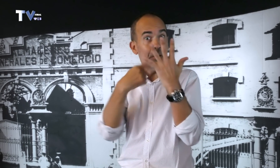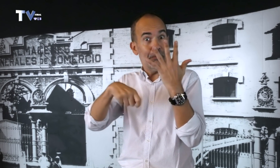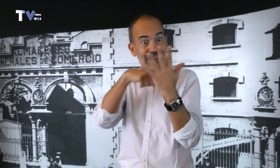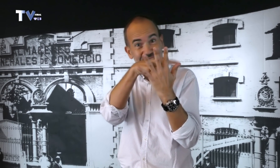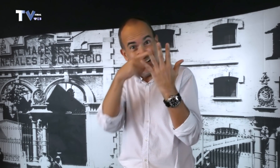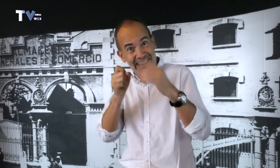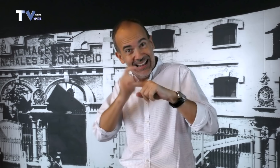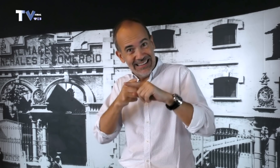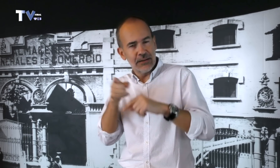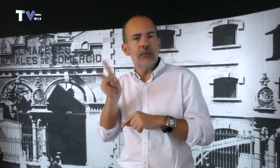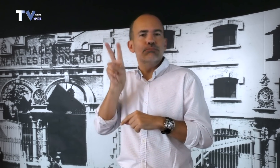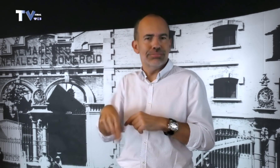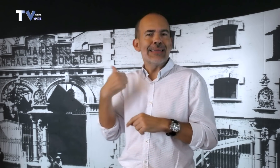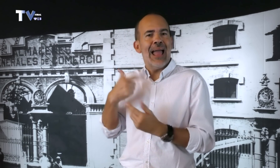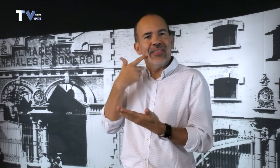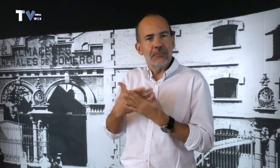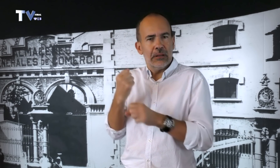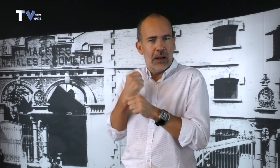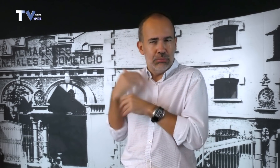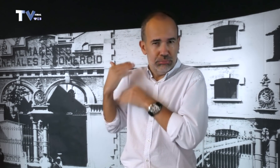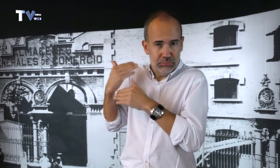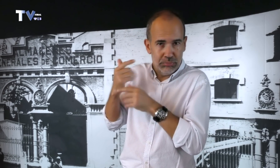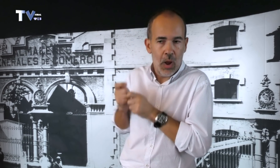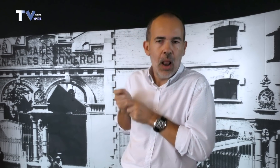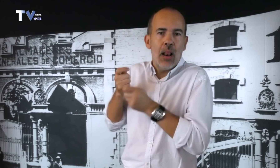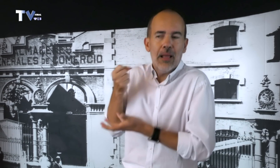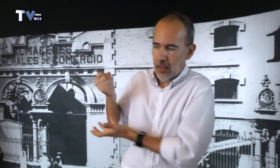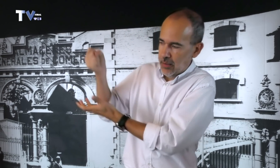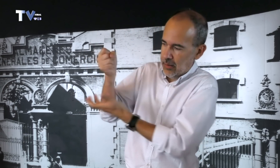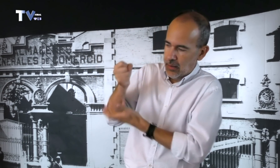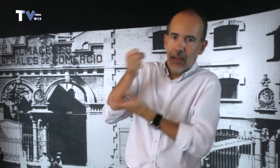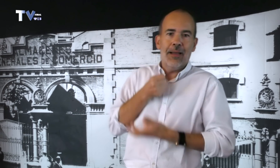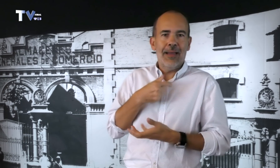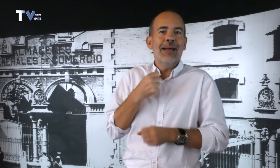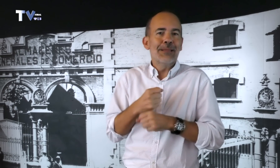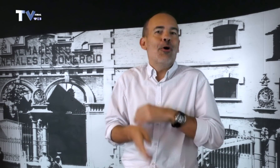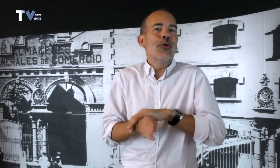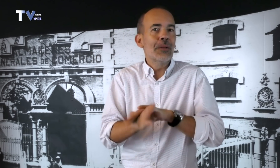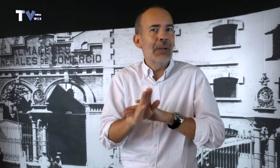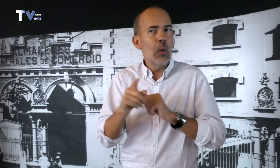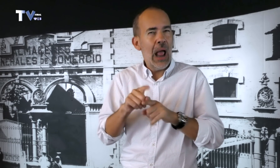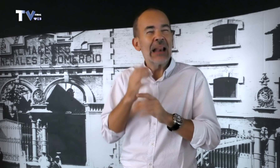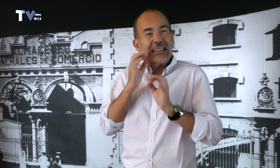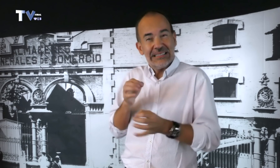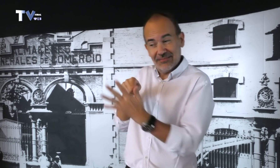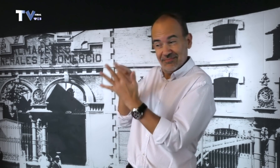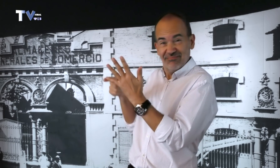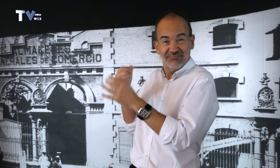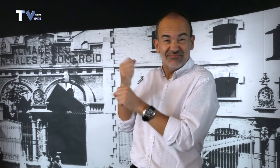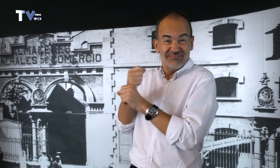repetit, però ells sí que tenen valor i han demostrat la seva feina fins ara, ja que s'ha vist tota la seva trajectòria i han continuat. Sense